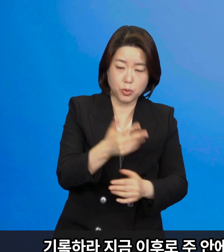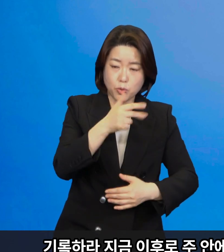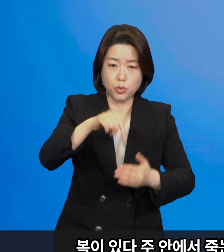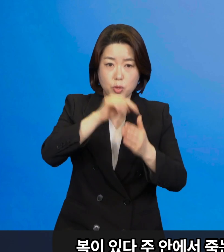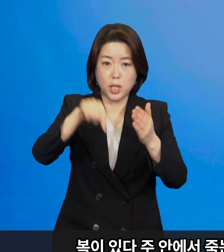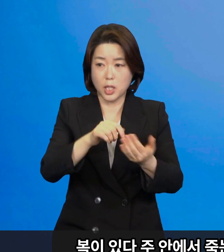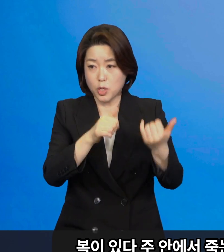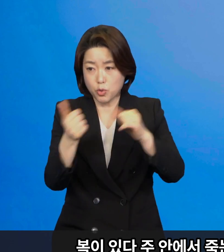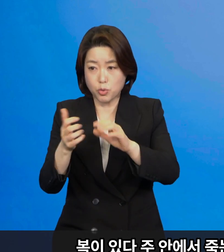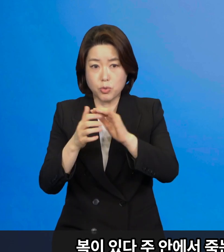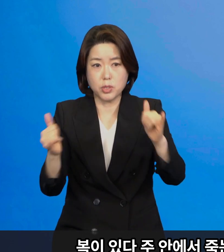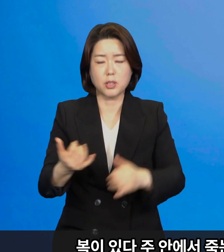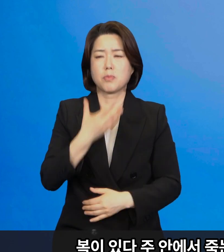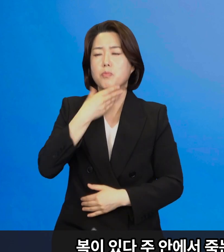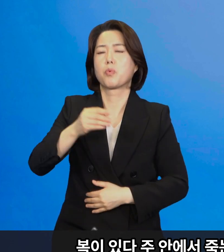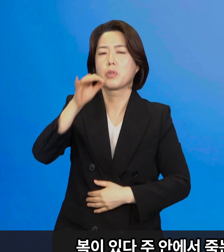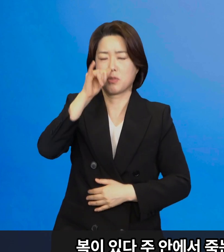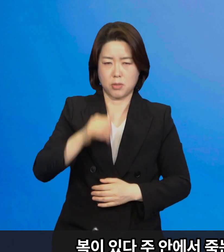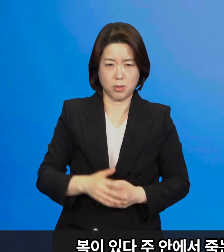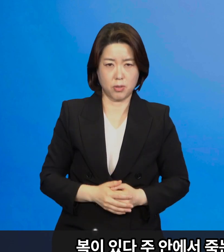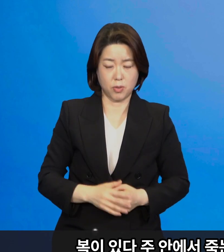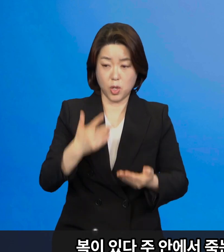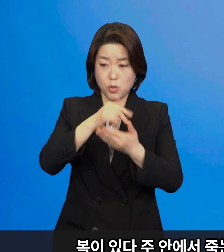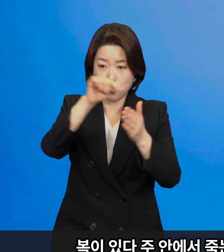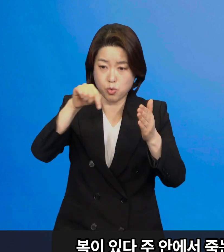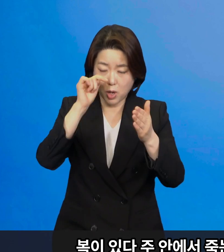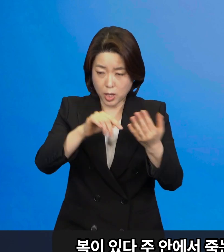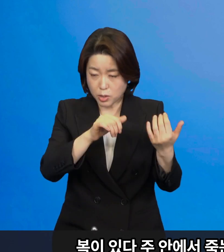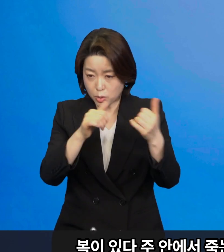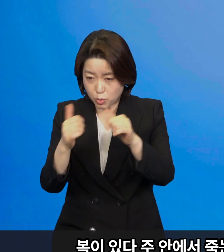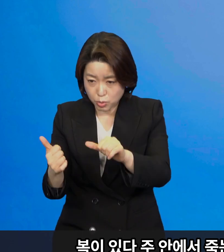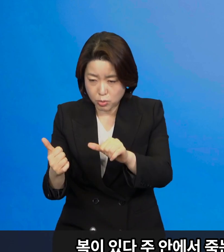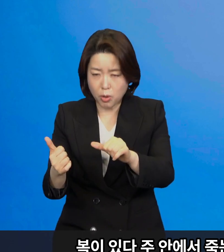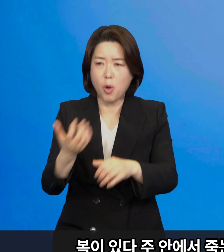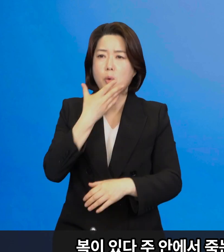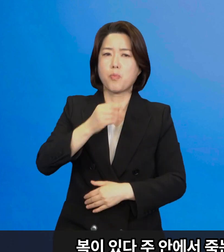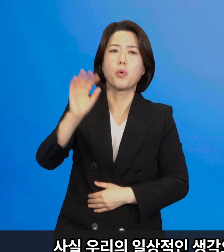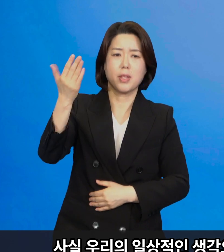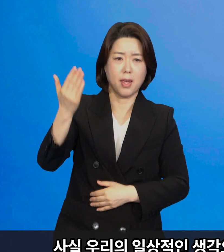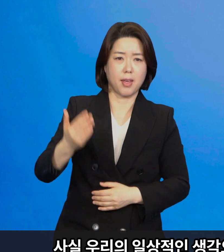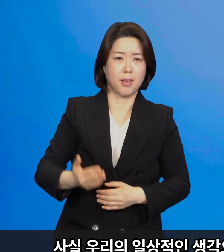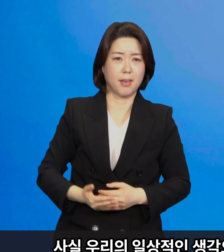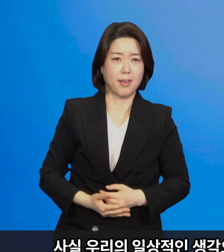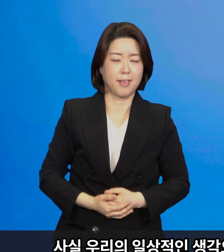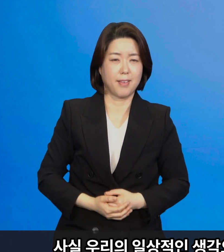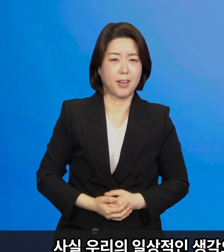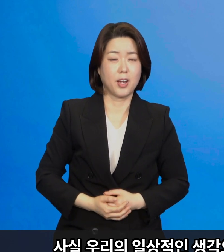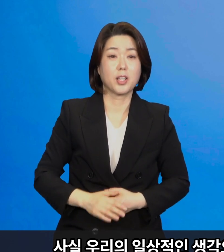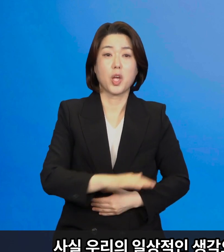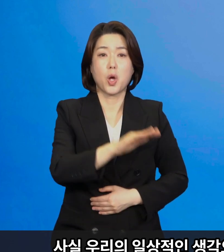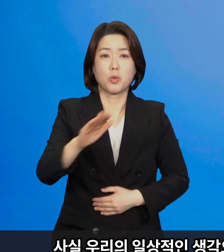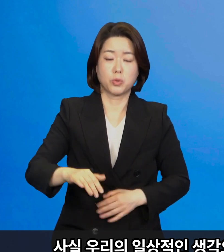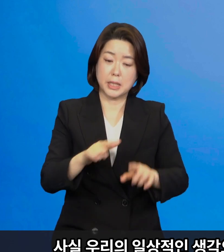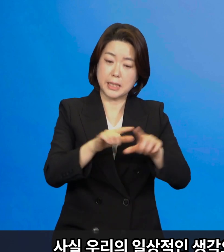있다요? 복이 있다. 주 안에서 죽는 것도 복이 될 수 있다라고. 사실 우리의